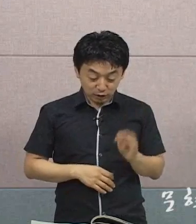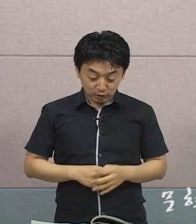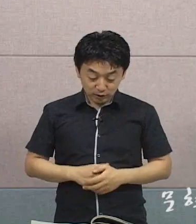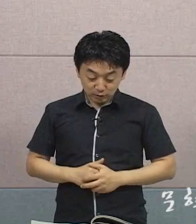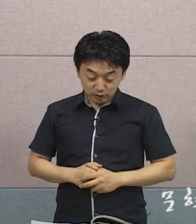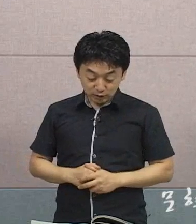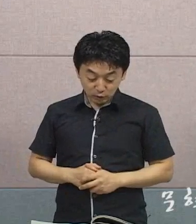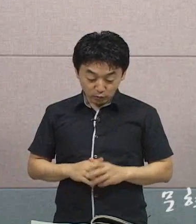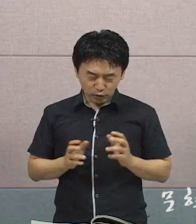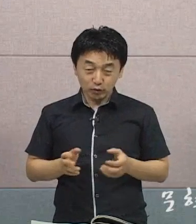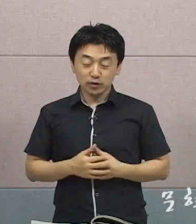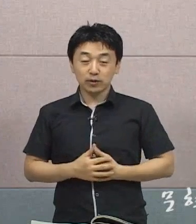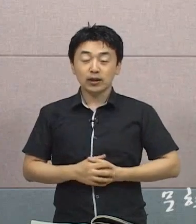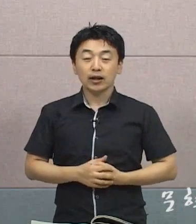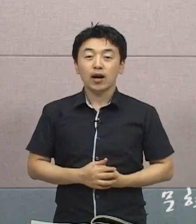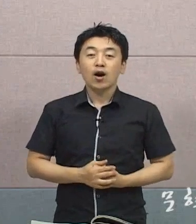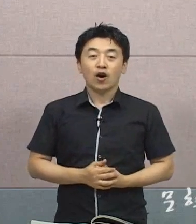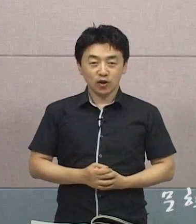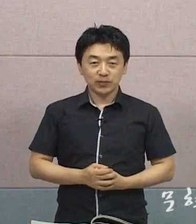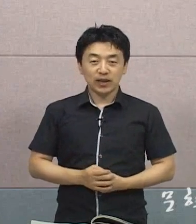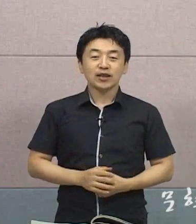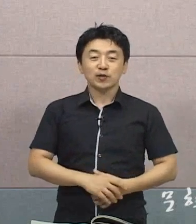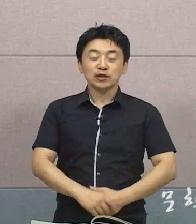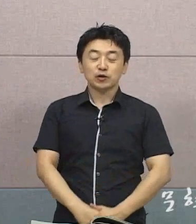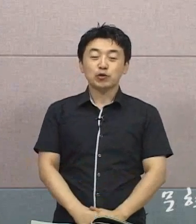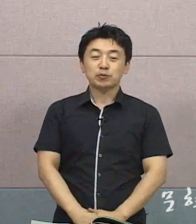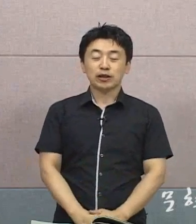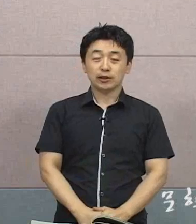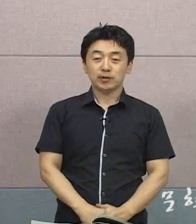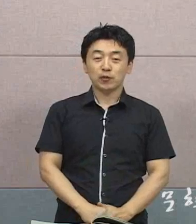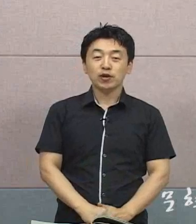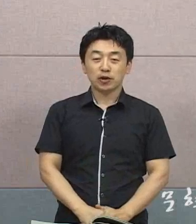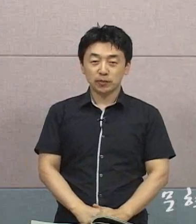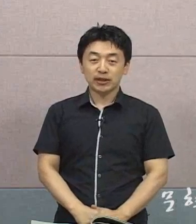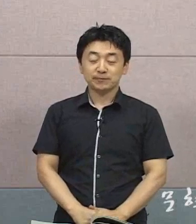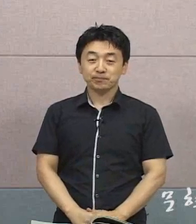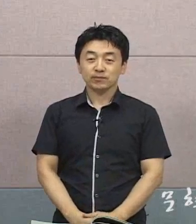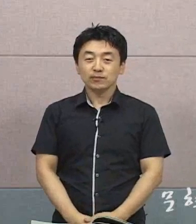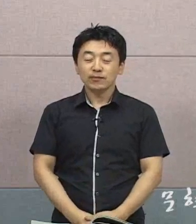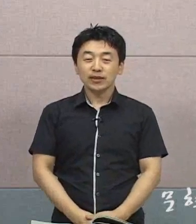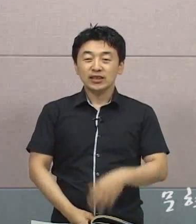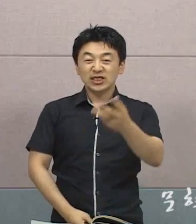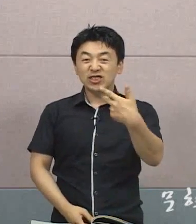어렵게 나온다, 너무 어려운 질문, 어렵다라고 외우시면 되겠습니다. 어렵다. 그런 때 있지